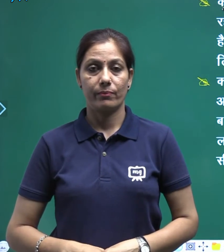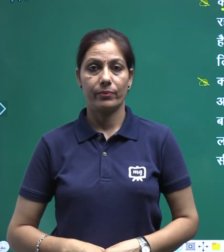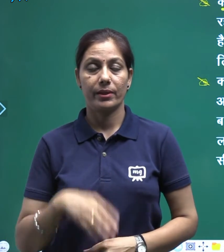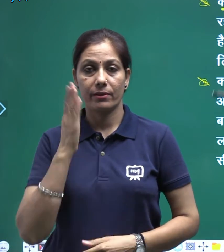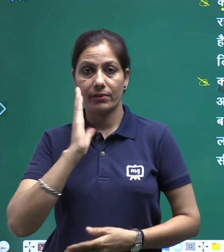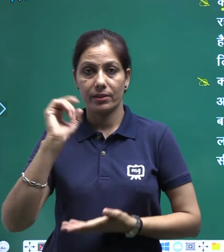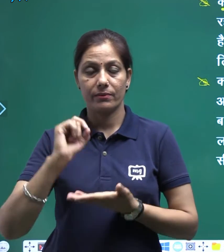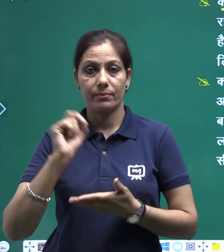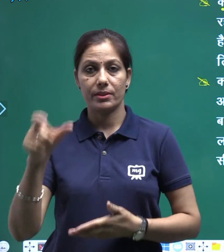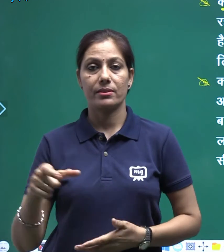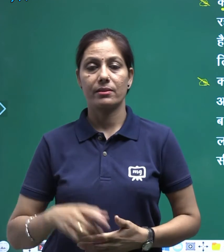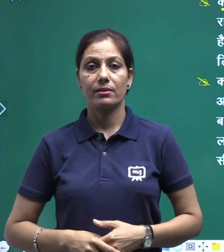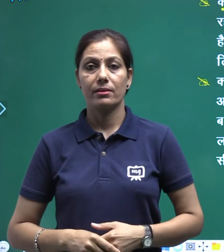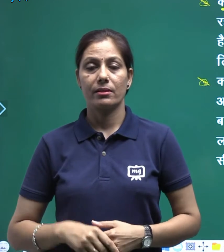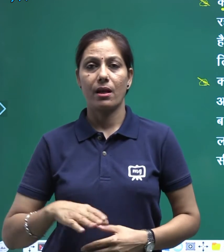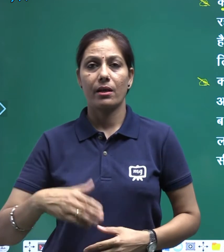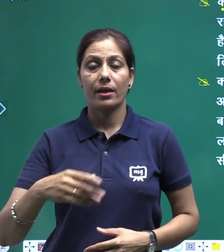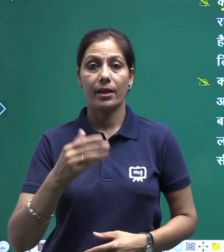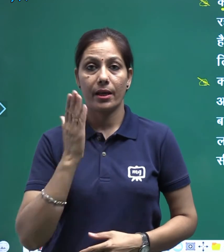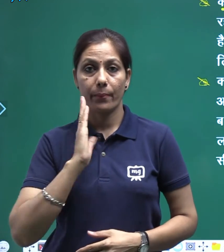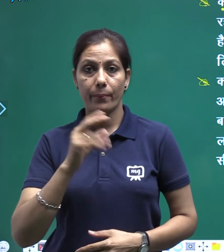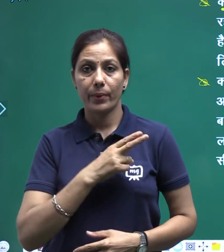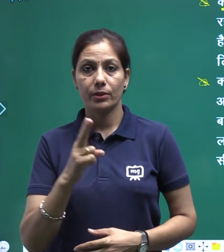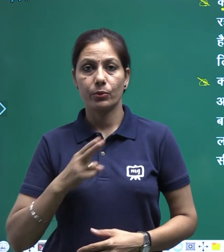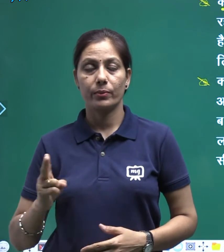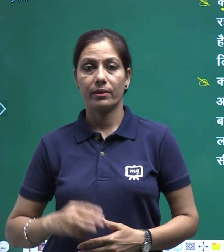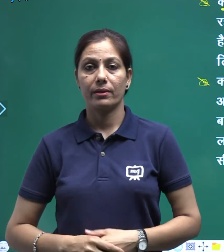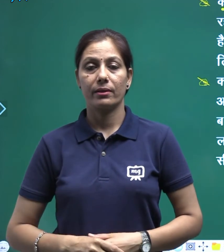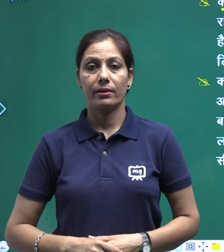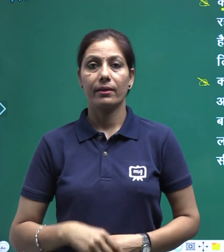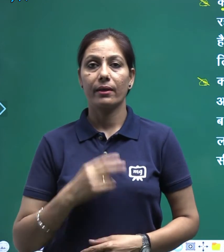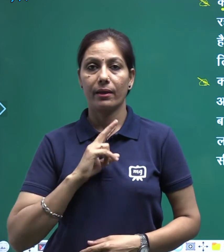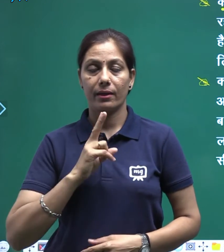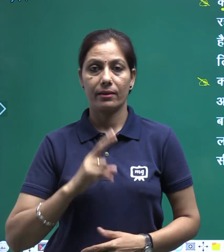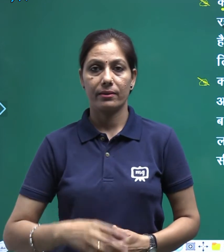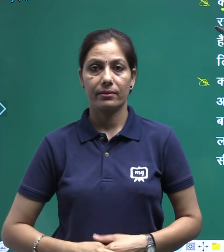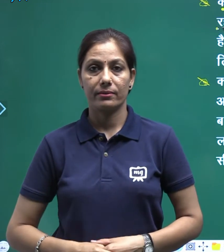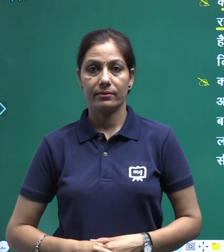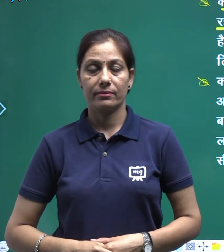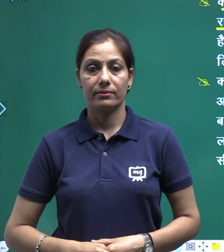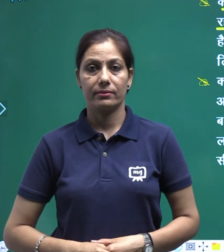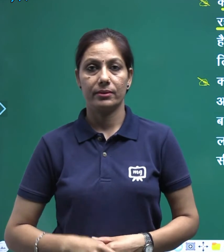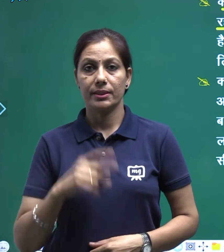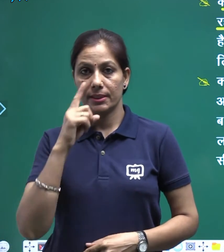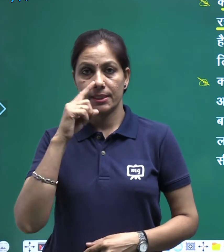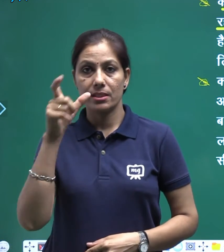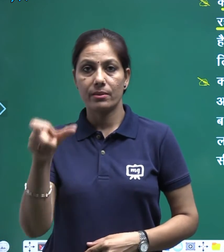कवि आगे पंक्तियों में कह रहे हैं कि चंपा